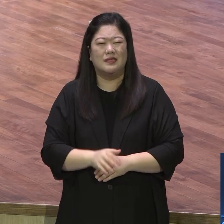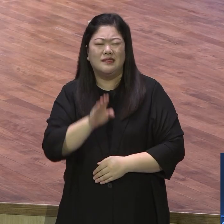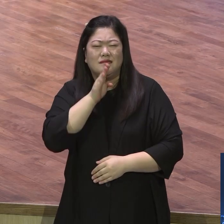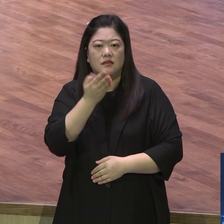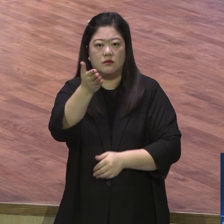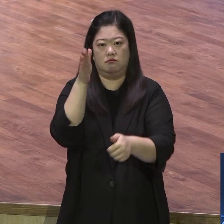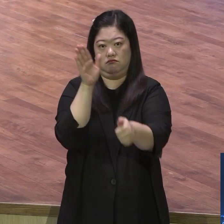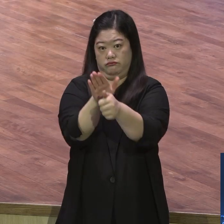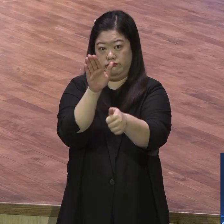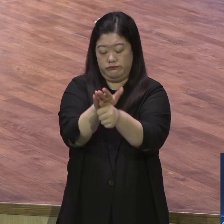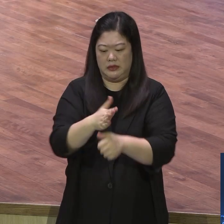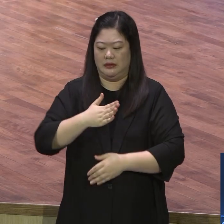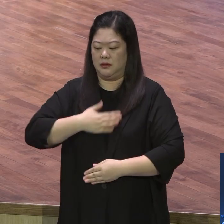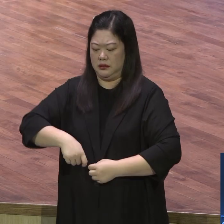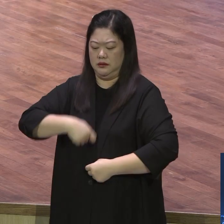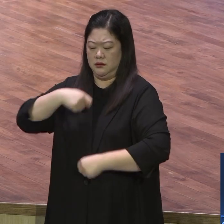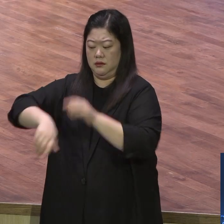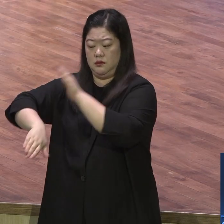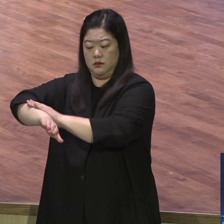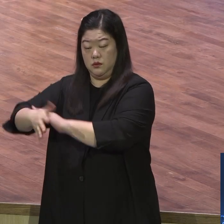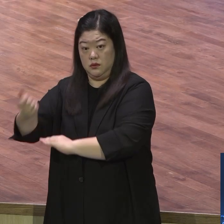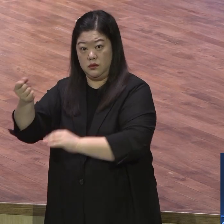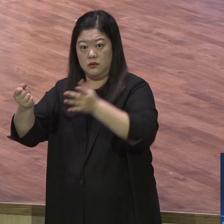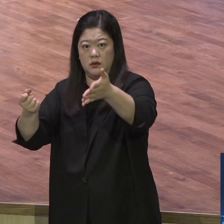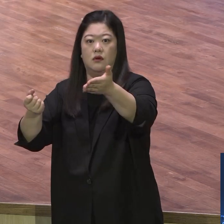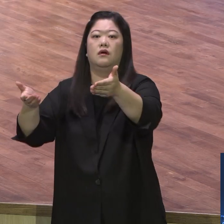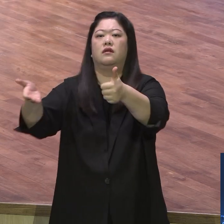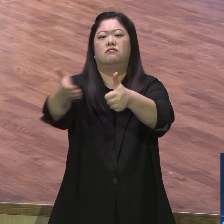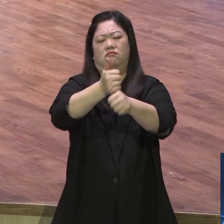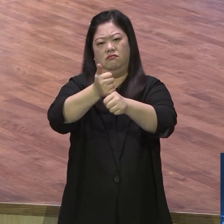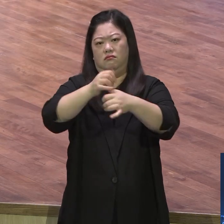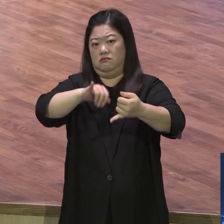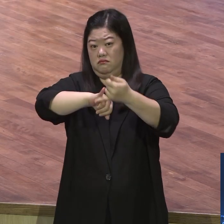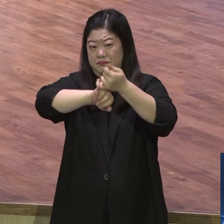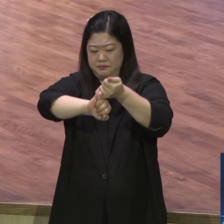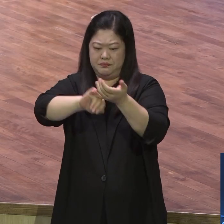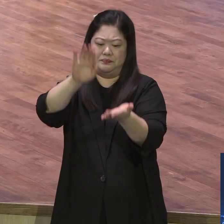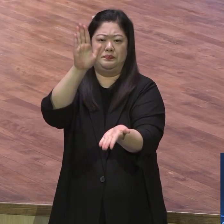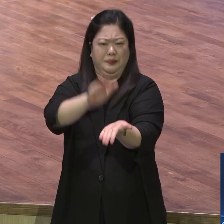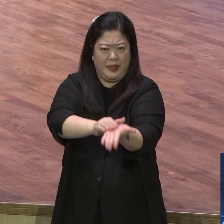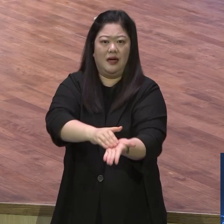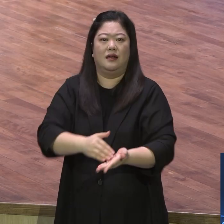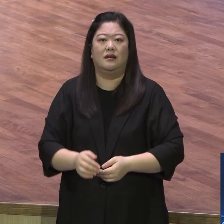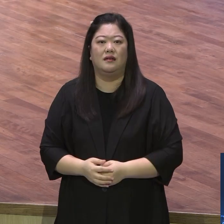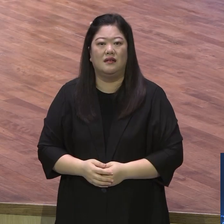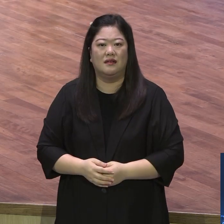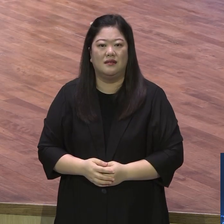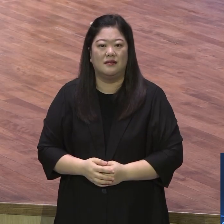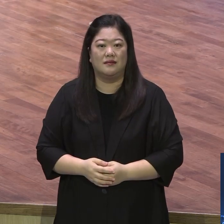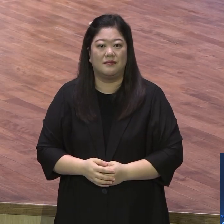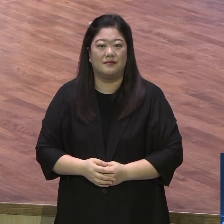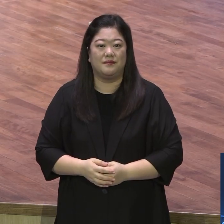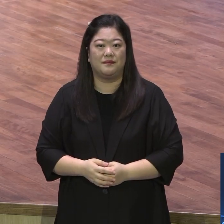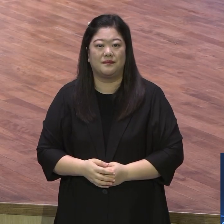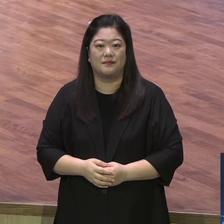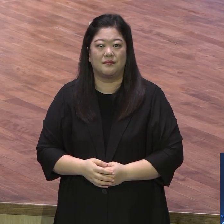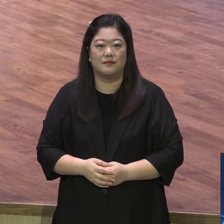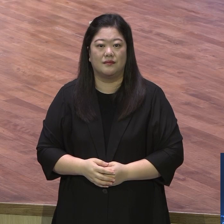도와주라 참으로 나의 어려운 어느 손으로 너를 붙들이라 붙들어 주신다고 약속을 했습니다